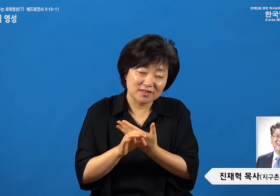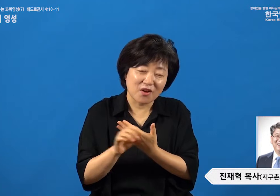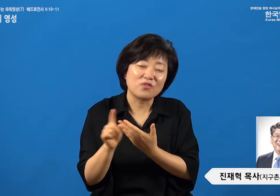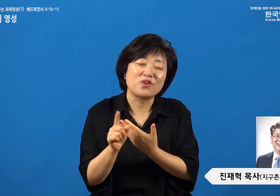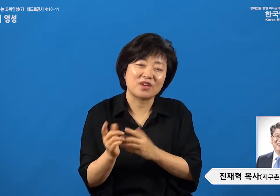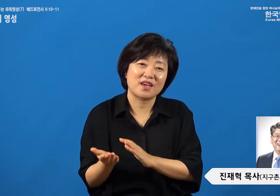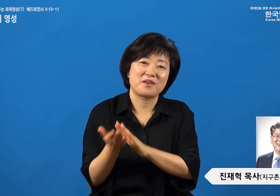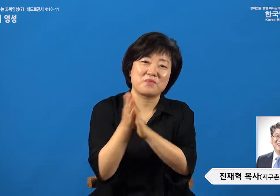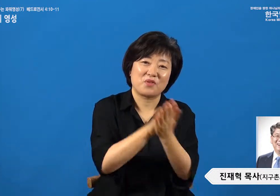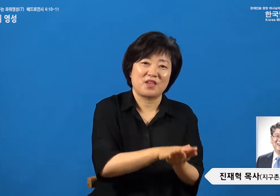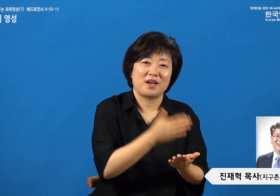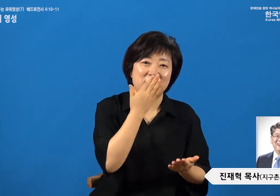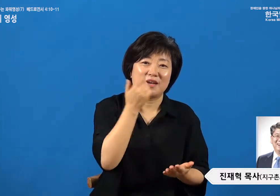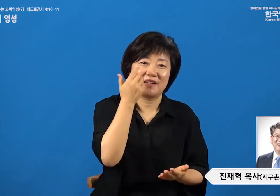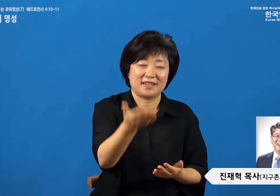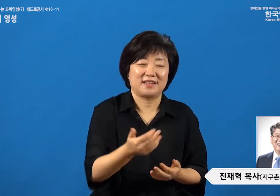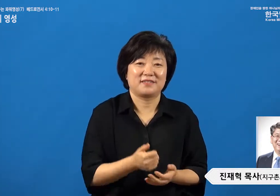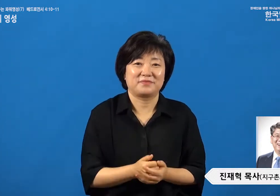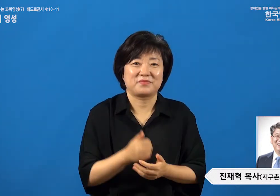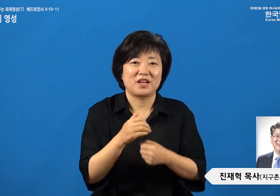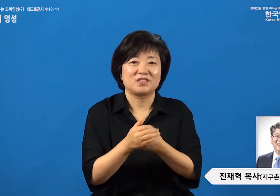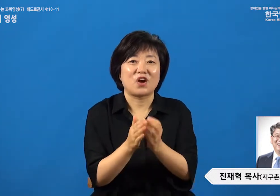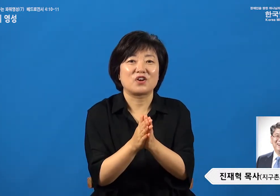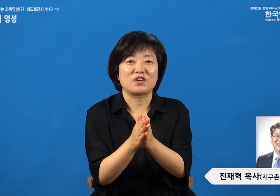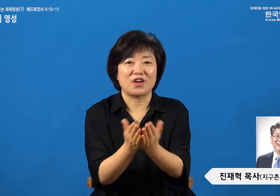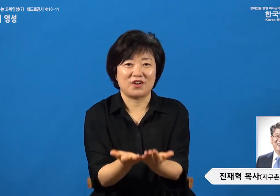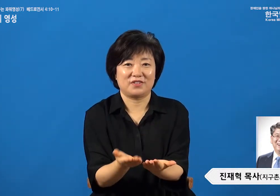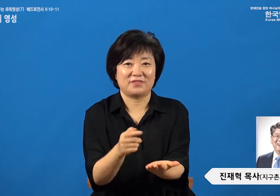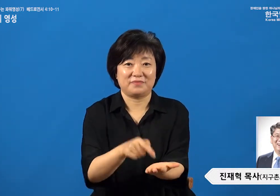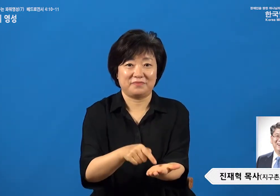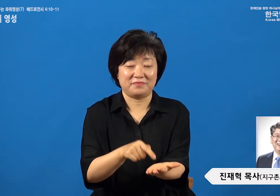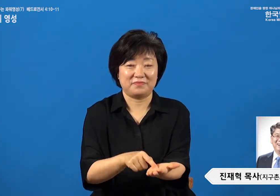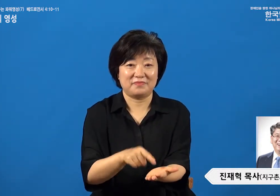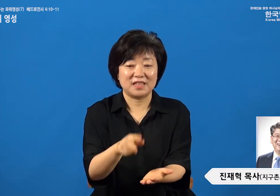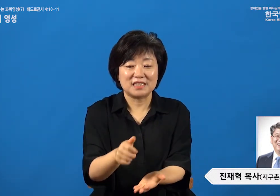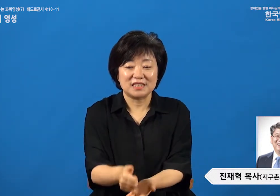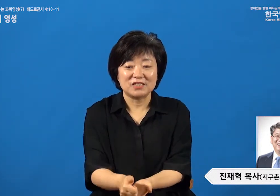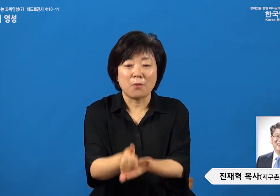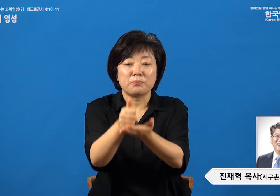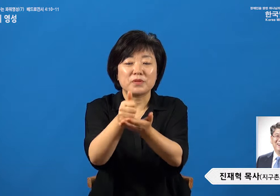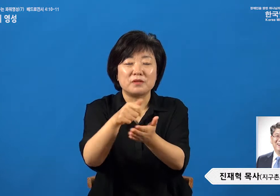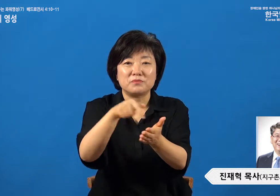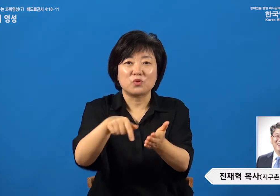있을까요? 그래서 성경은 바로 그 섬김 가운데 있는